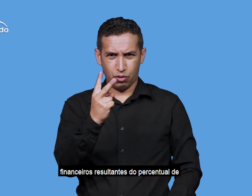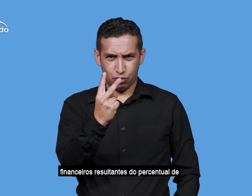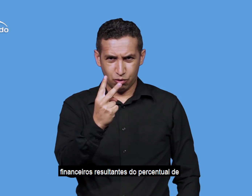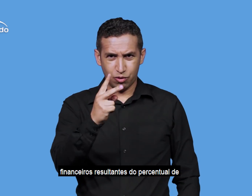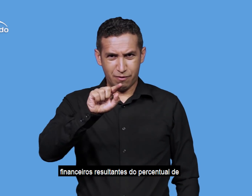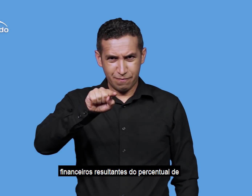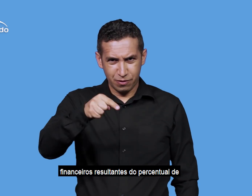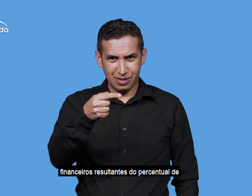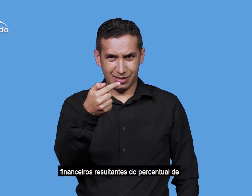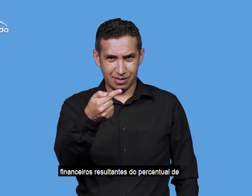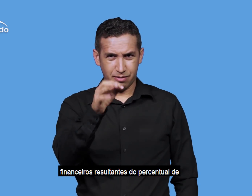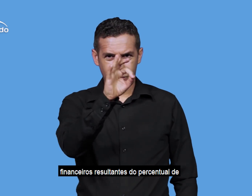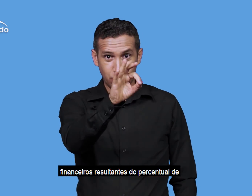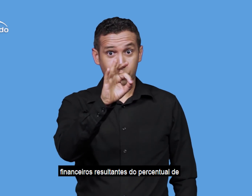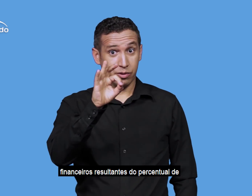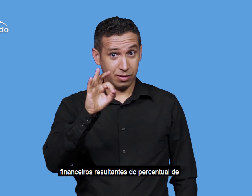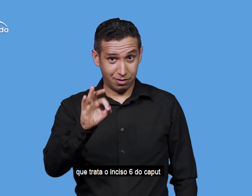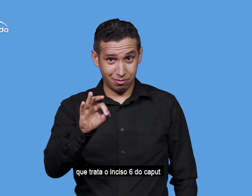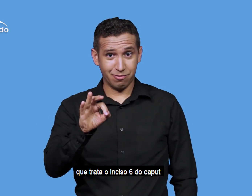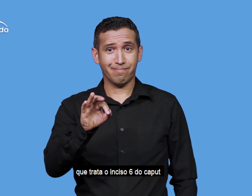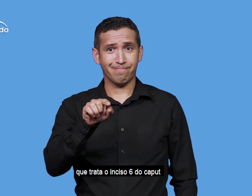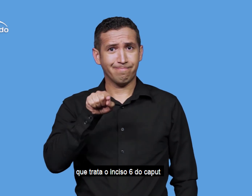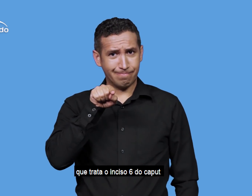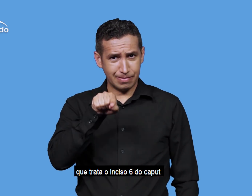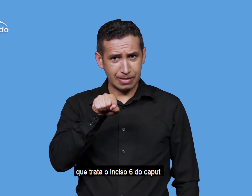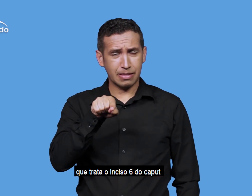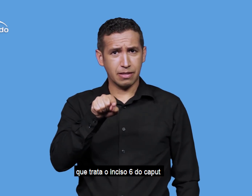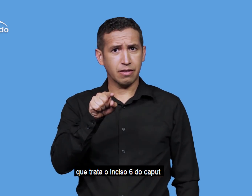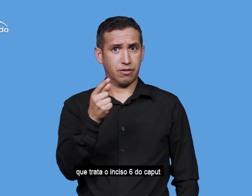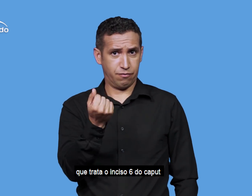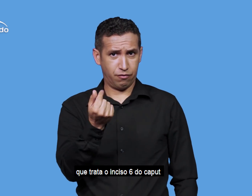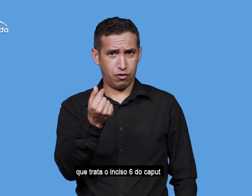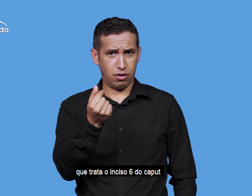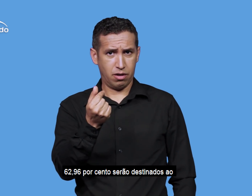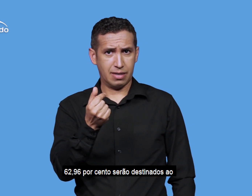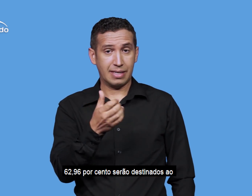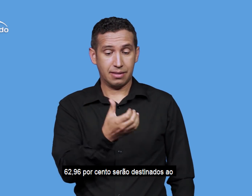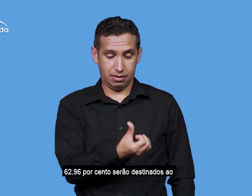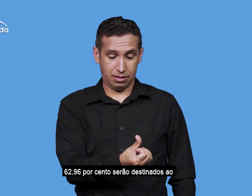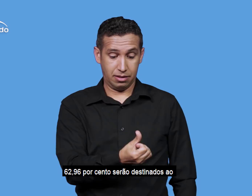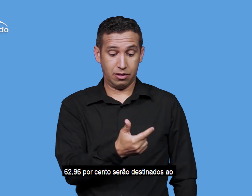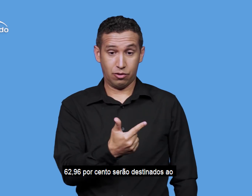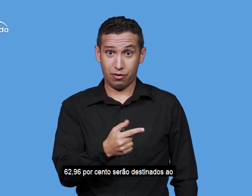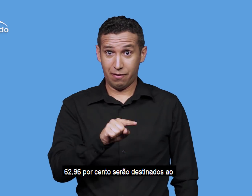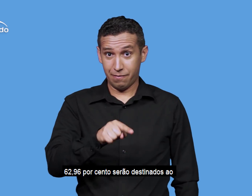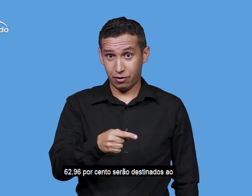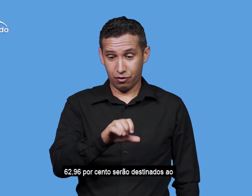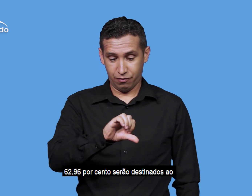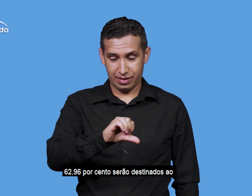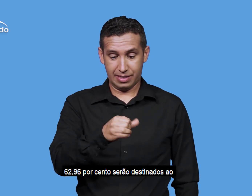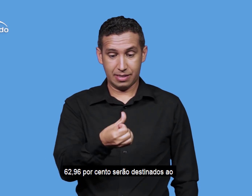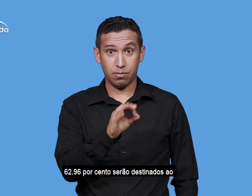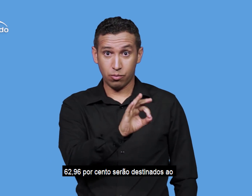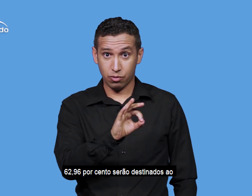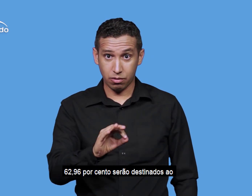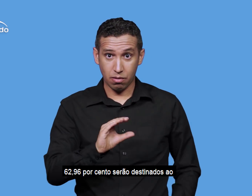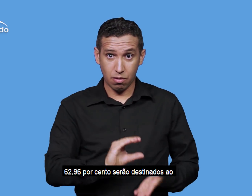resultantes do percentual de que trata o inciso 6 do capo de 62,96 por cento serão destinados